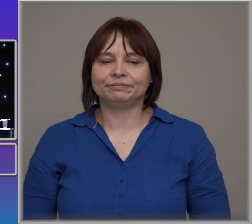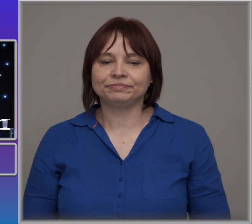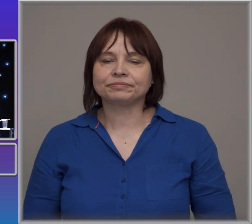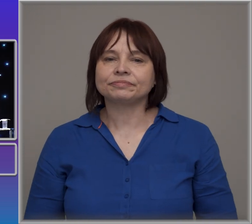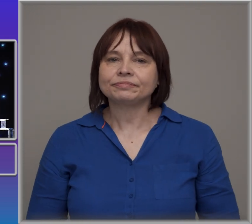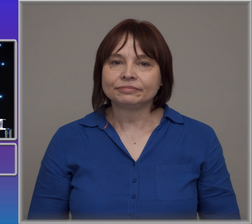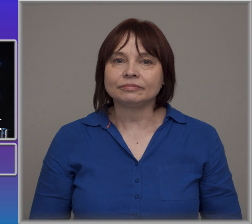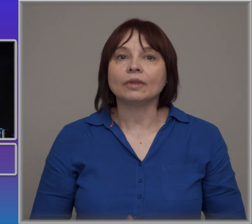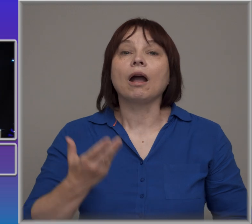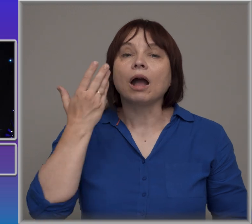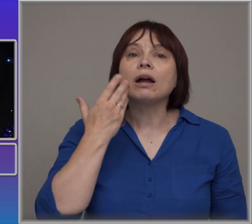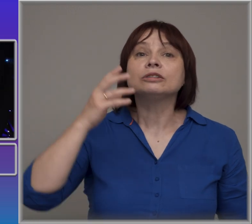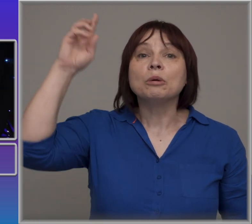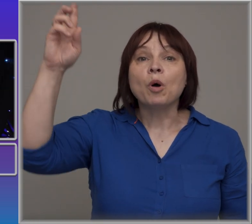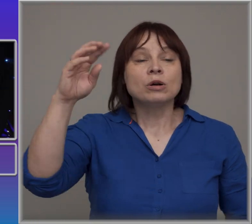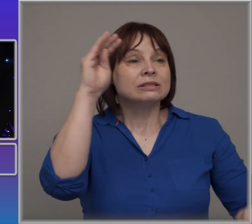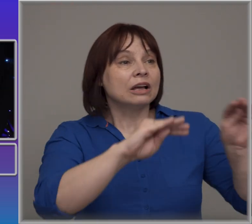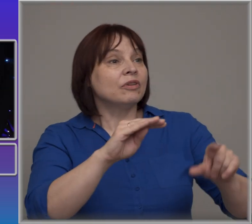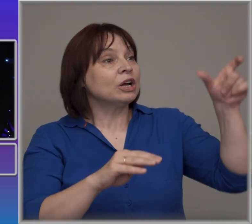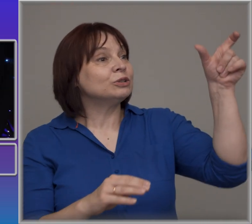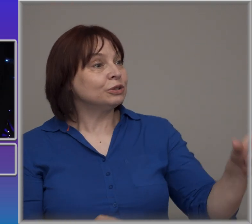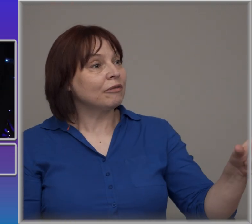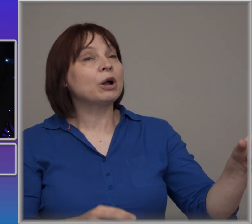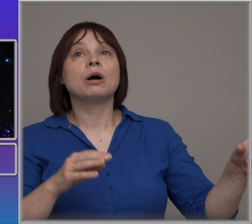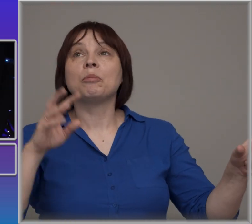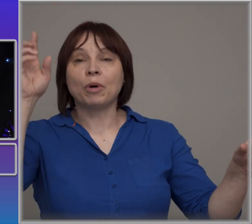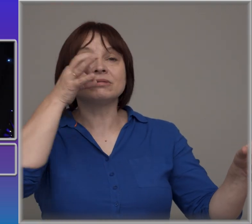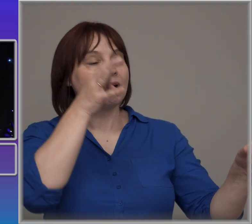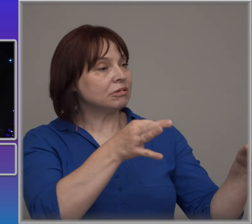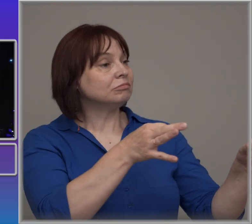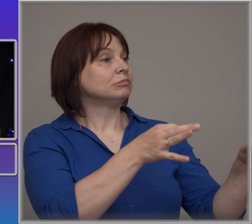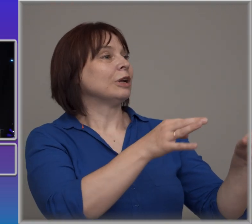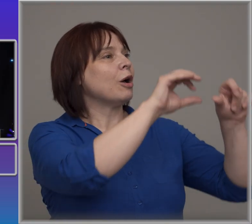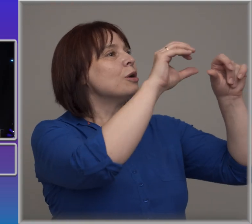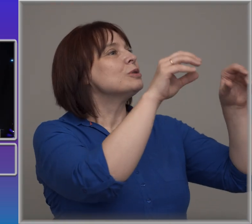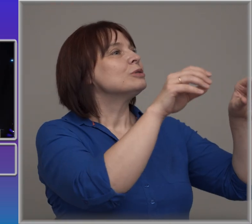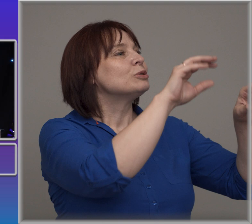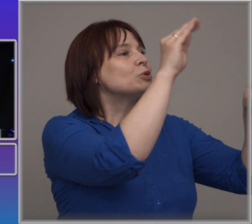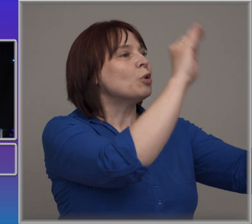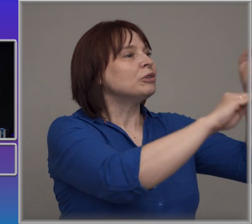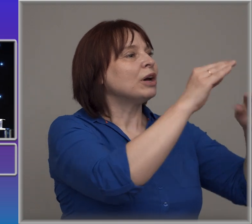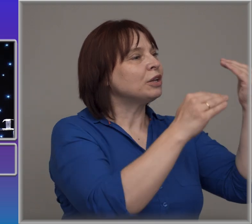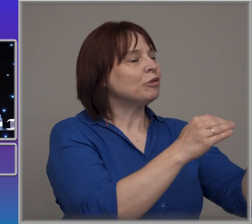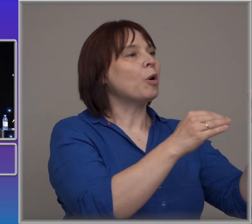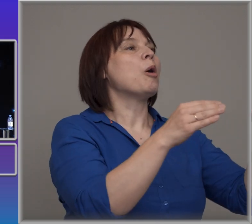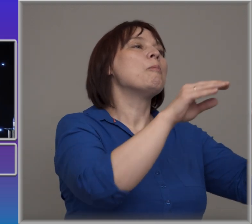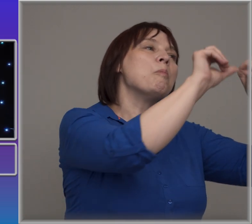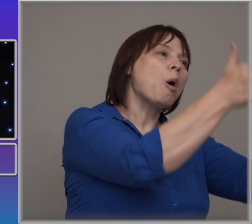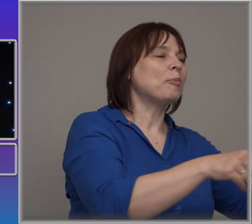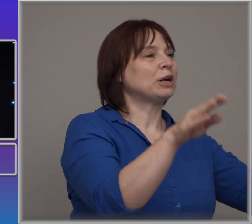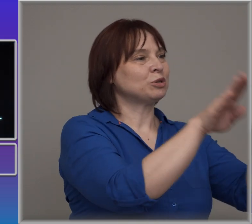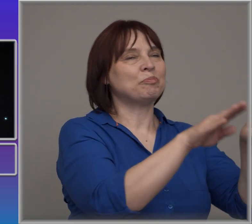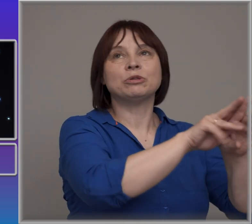то теперь человек их раб и должен их ублажать. Но когда мы читаем Священное Писание, мы видим, когда